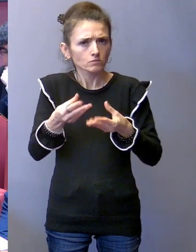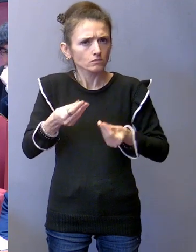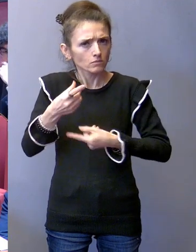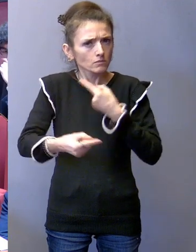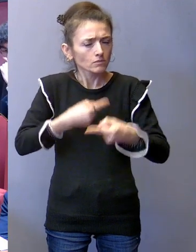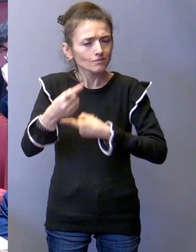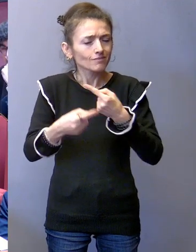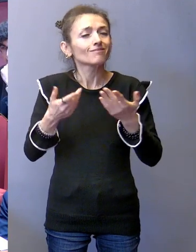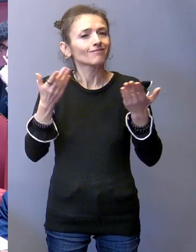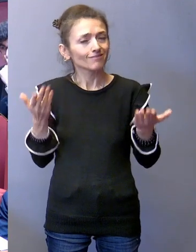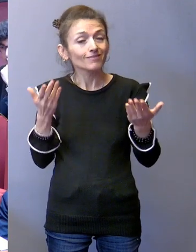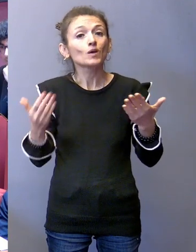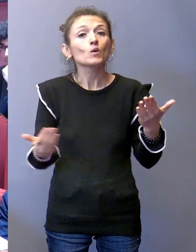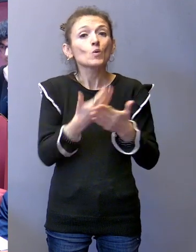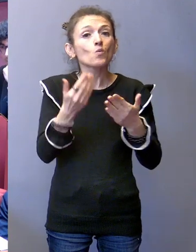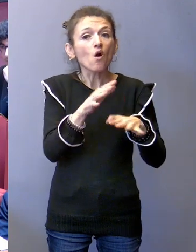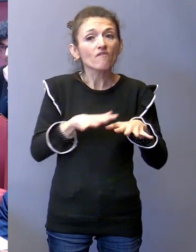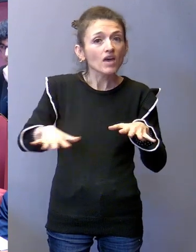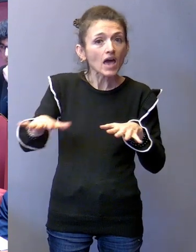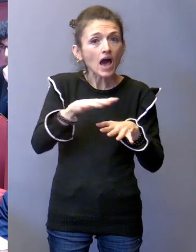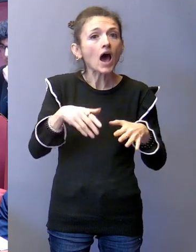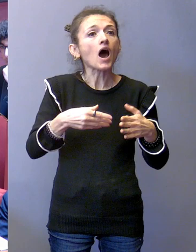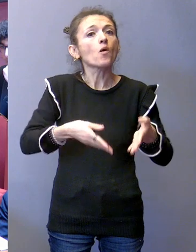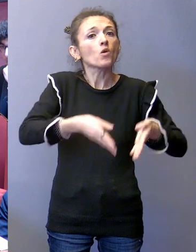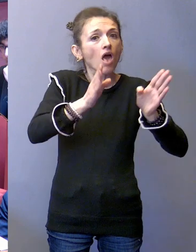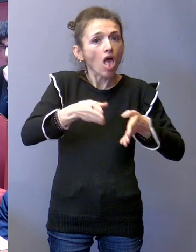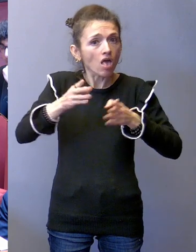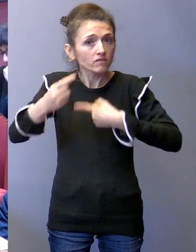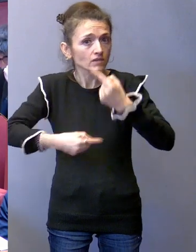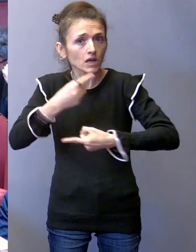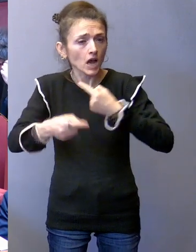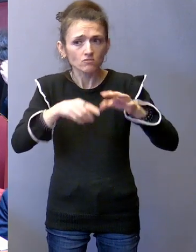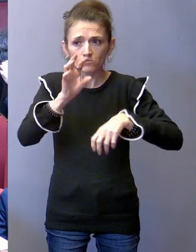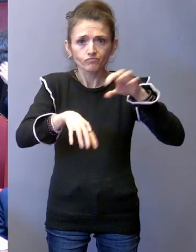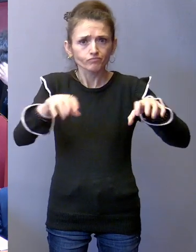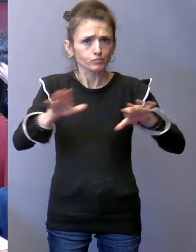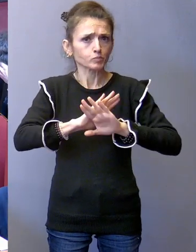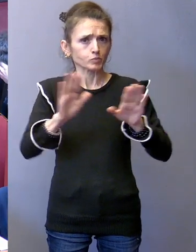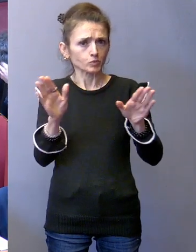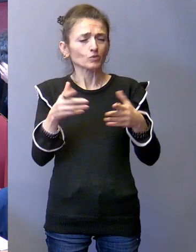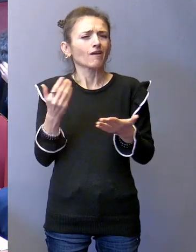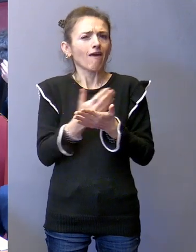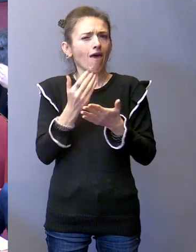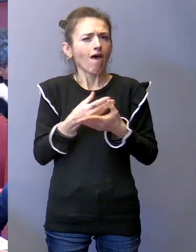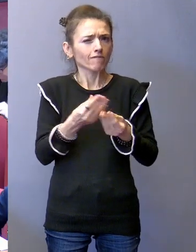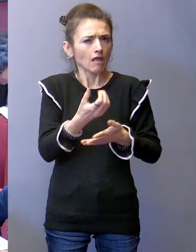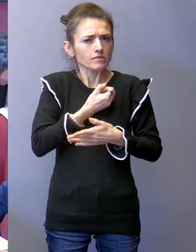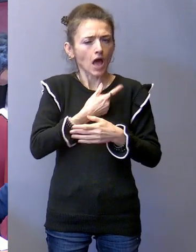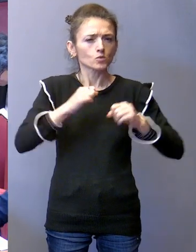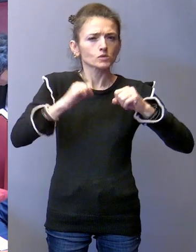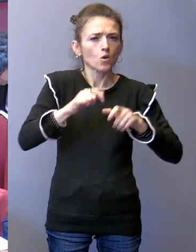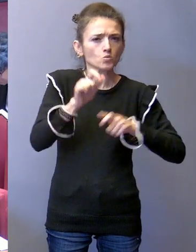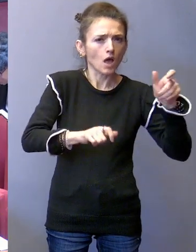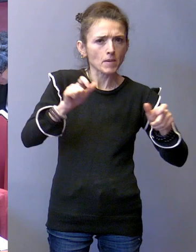non si verifichi più su nuove aree l'inquinamento del suolo si è ridotto a livelli non più dannosi per la salute delle persone degli ecosistemi